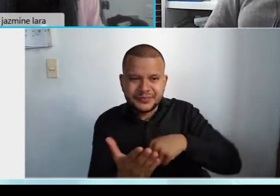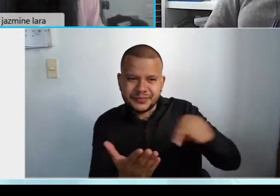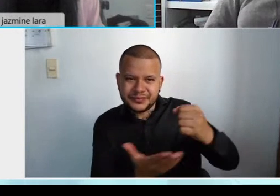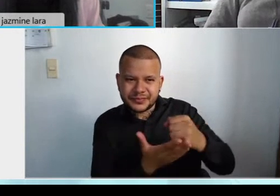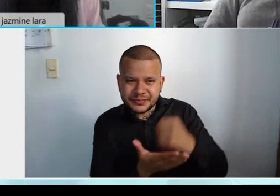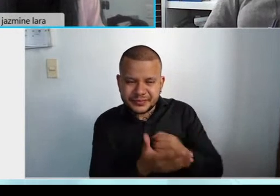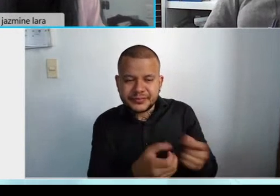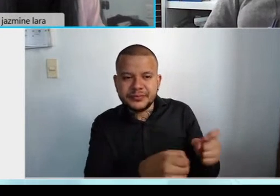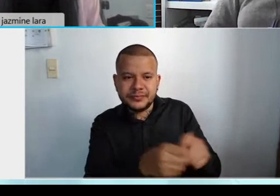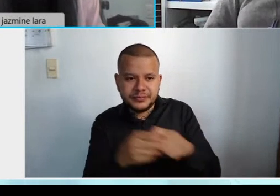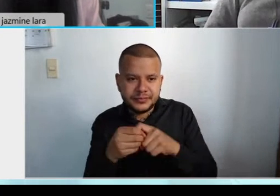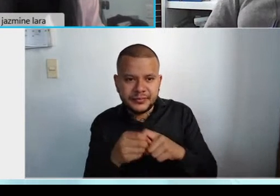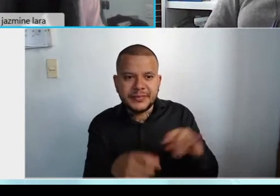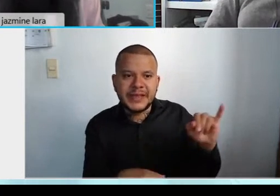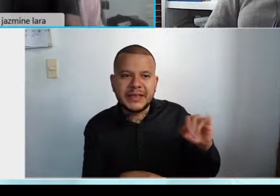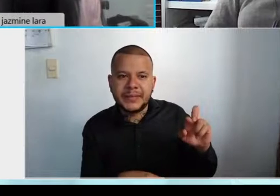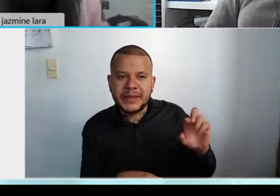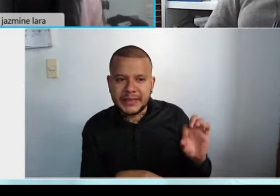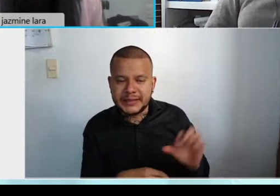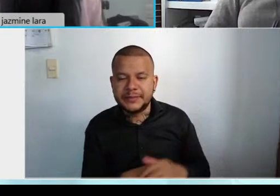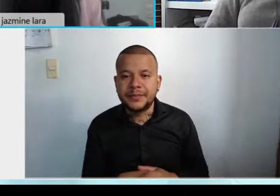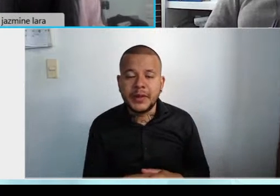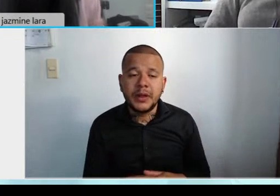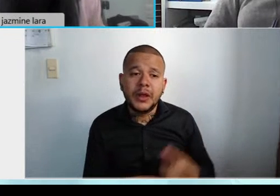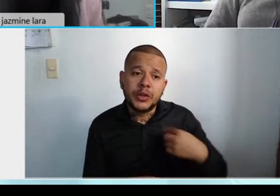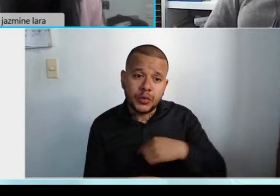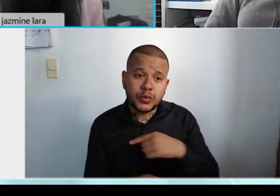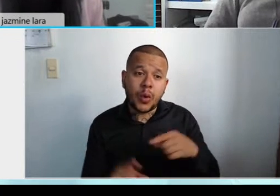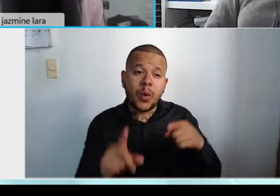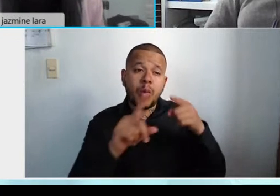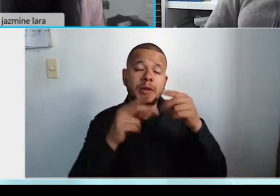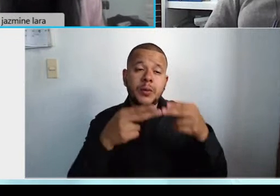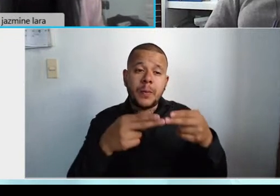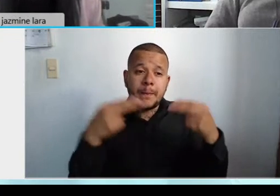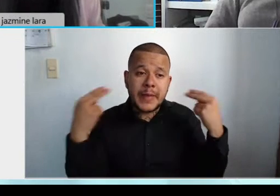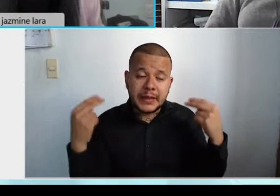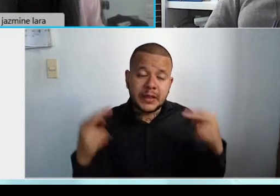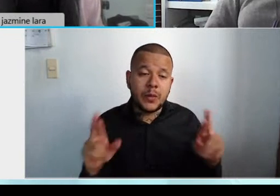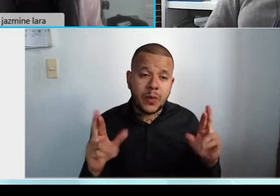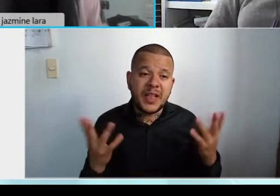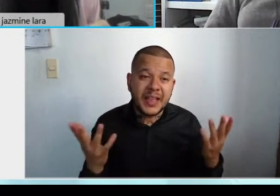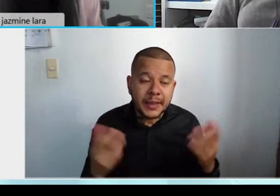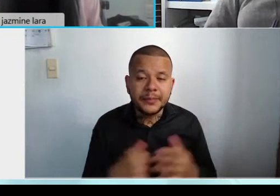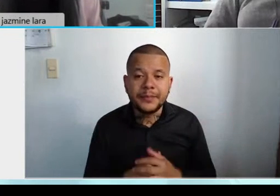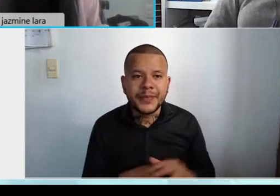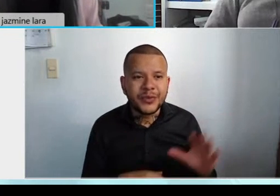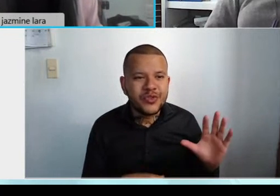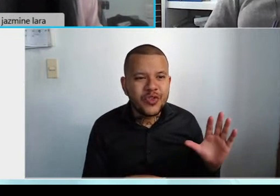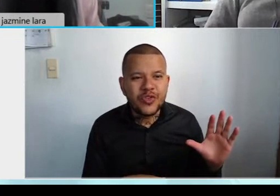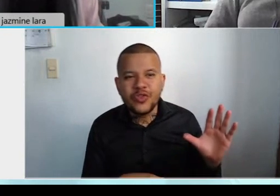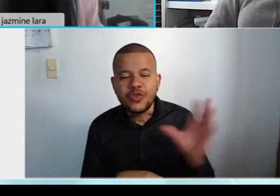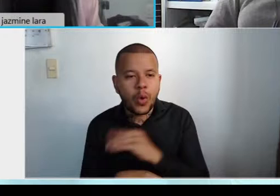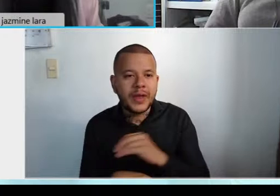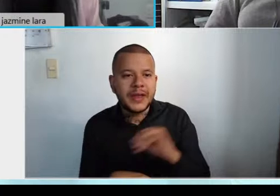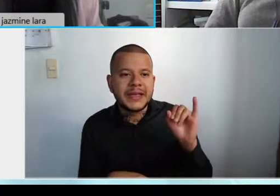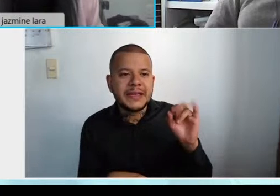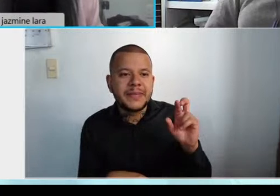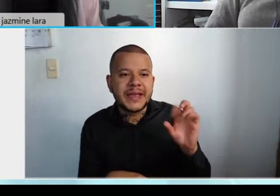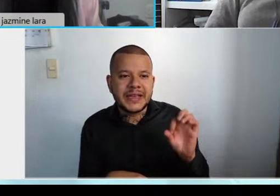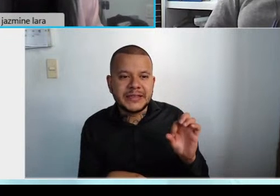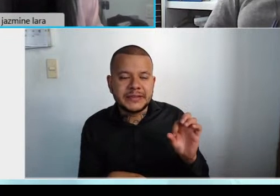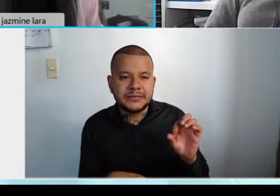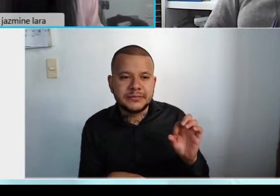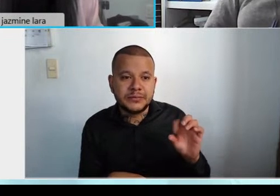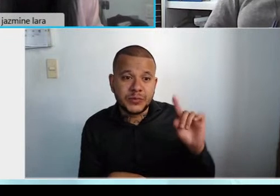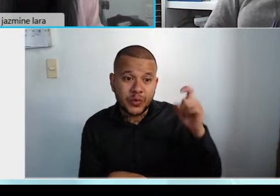nuestras IPS. Entonces, nuestra meta, por supuesto, ojalá se pudiera dar, es que todas las IPS, por lo menos las públicas, ¿cierto?,